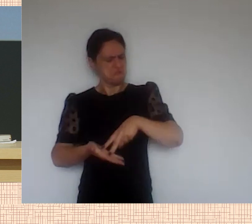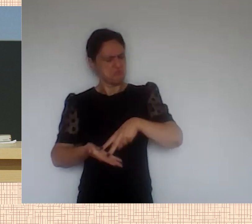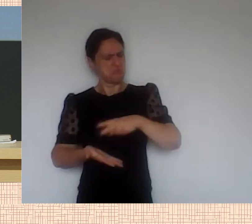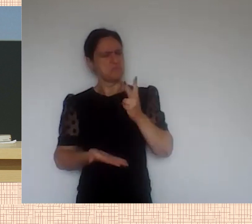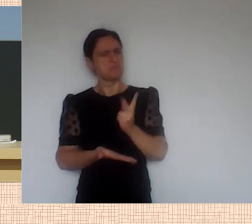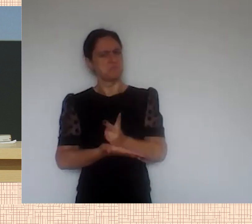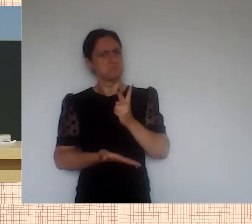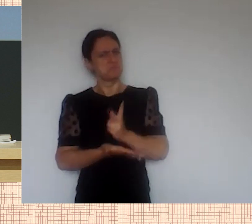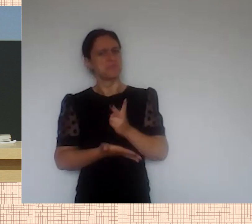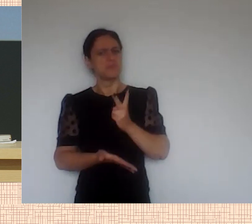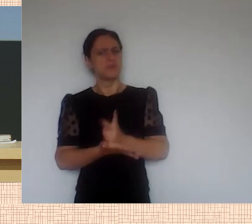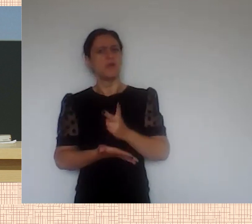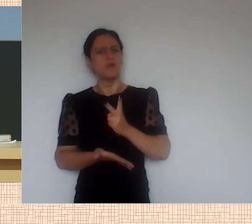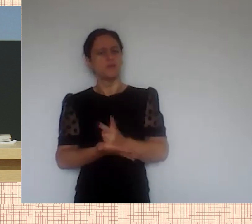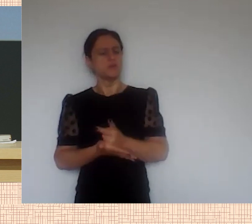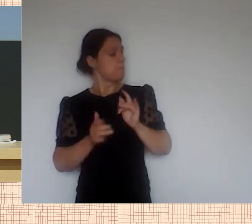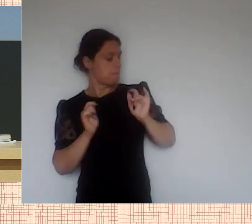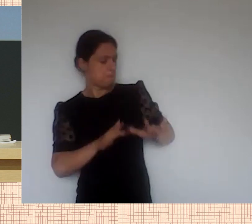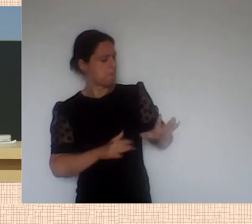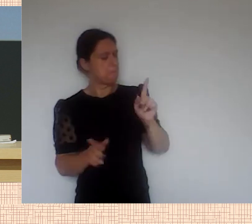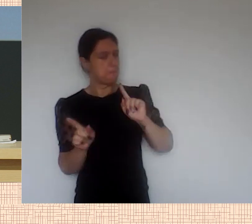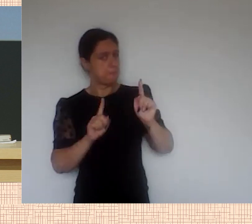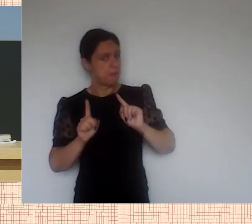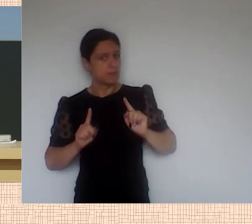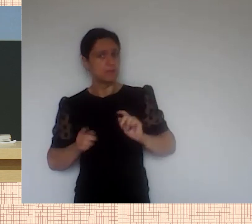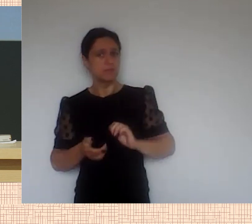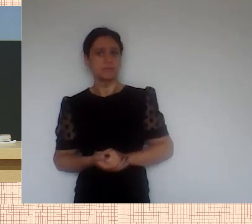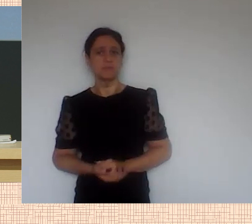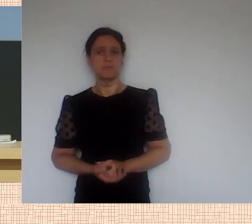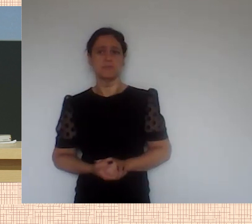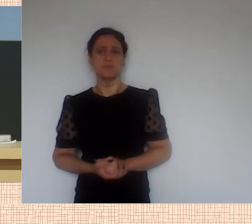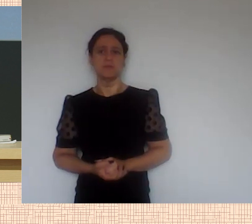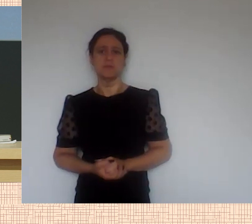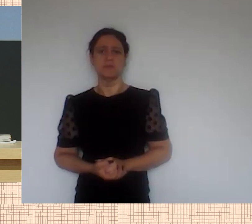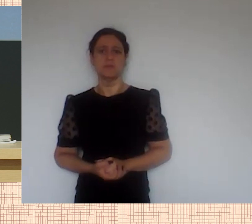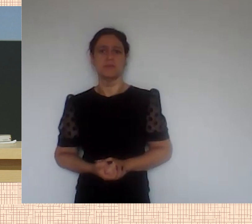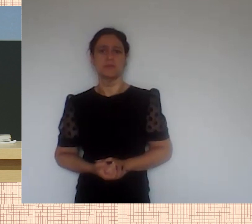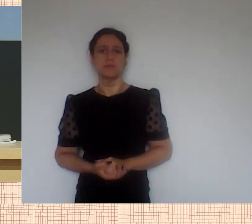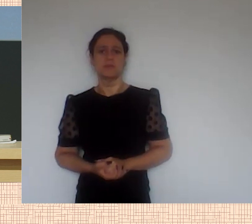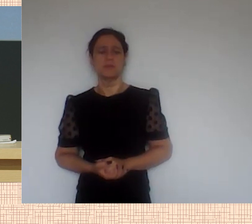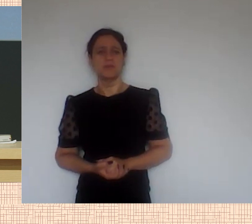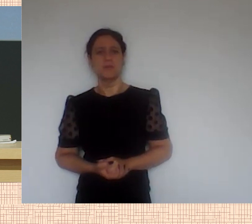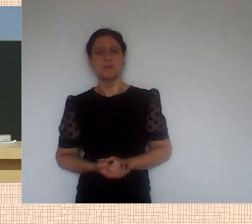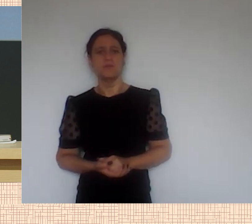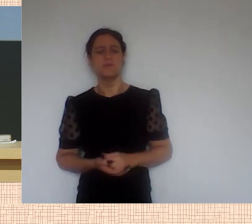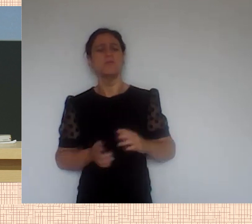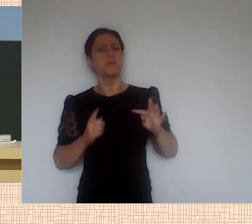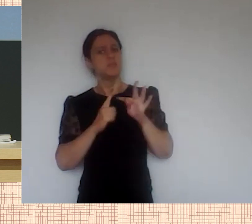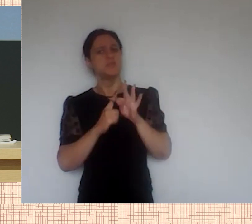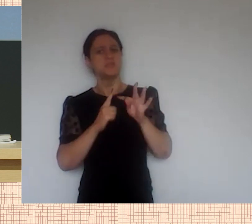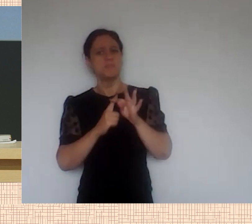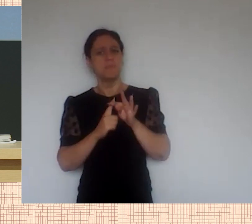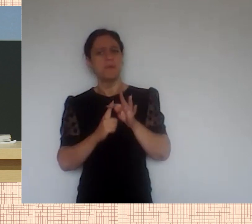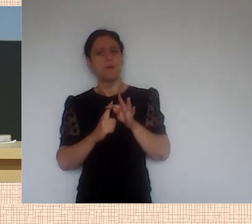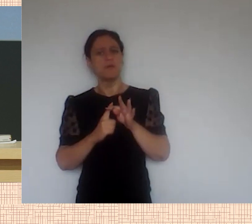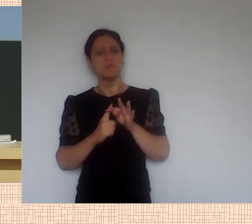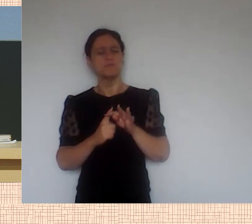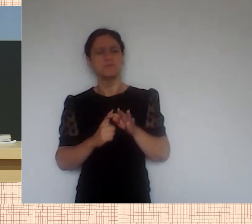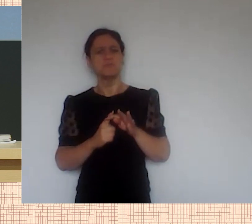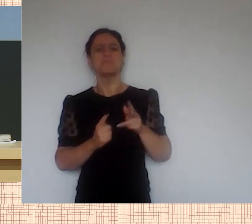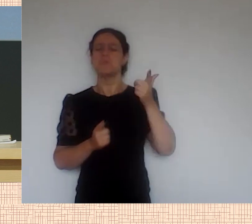não. Timóteo presenciou aquilo tudo. E ainda, eles ficaram